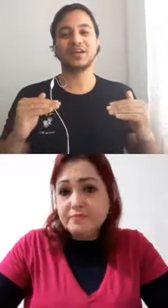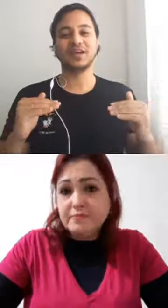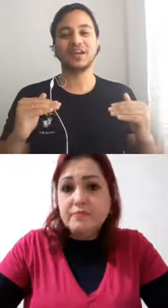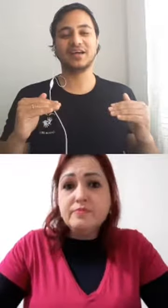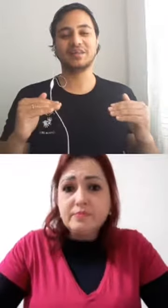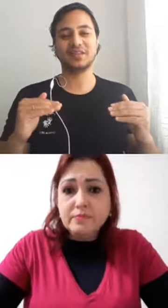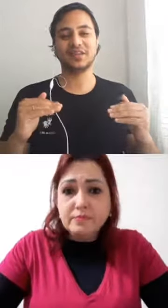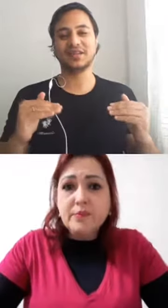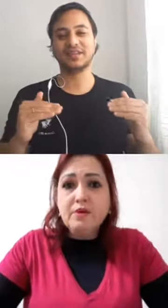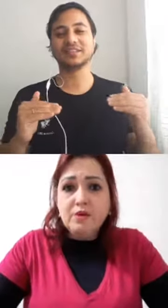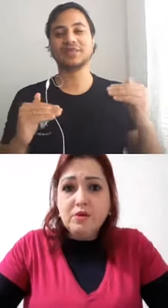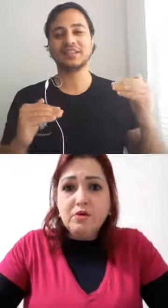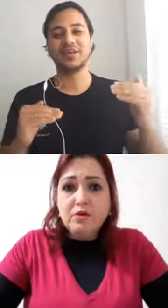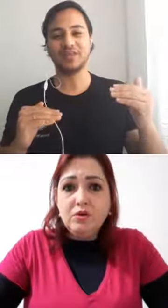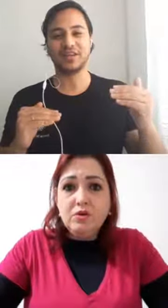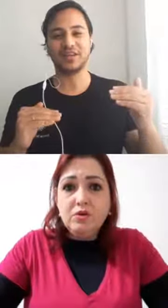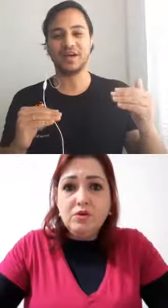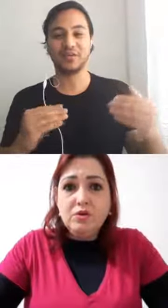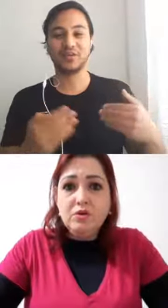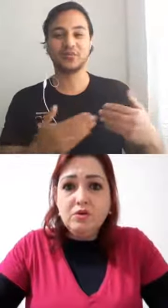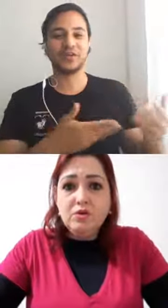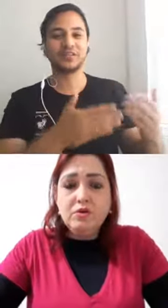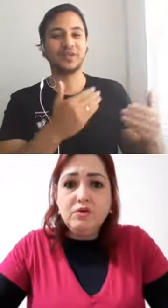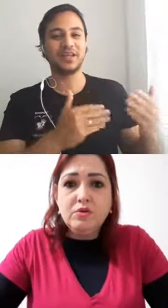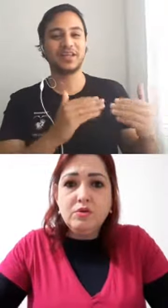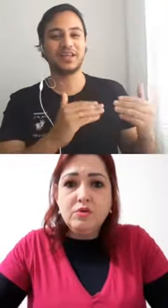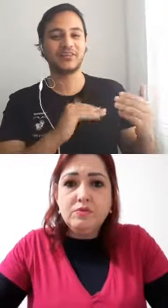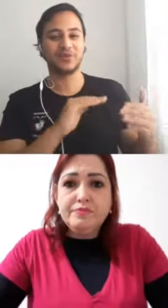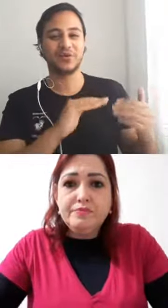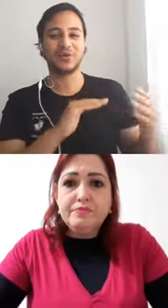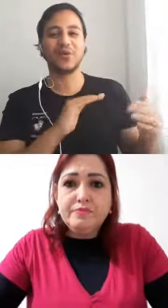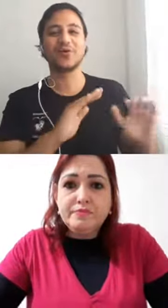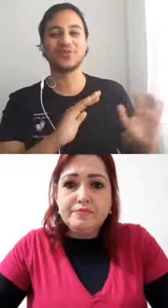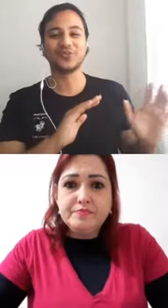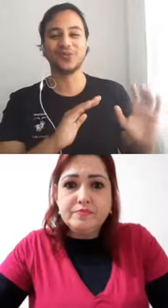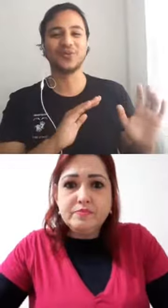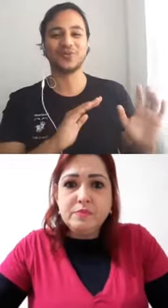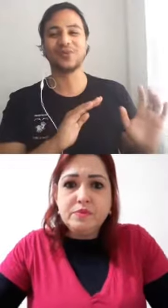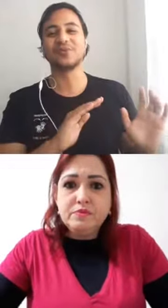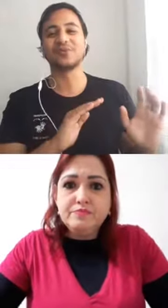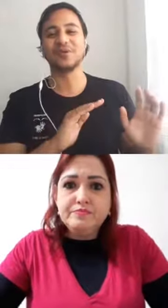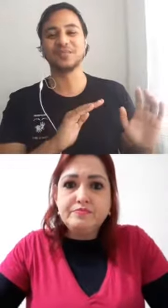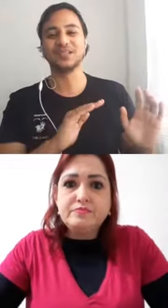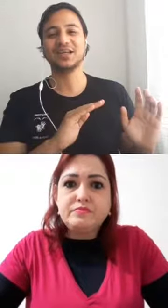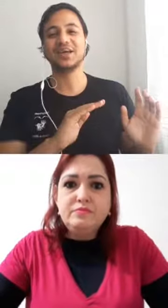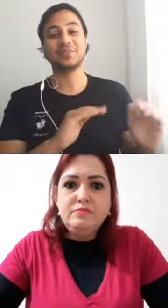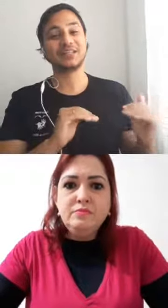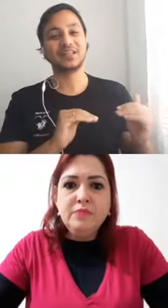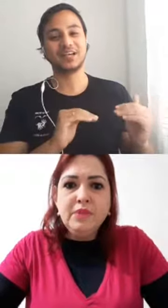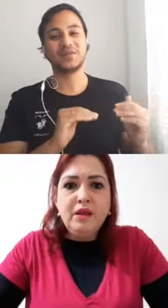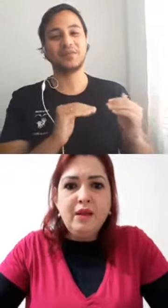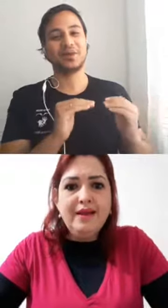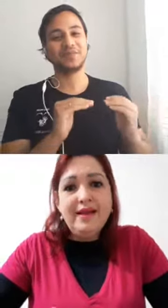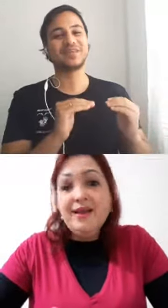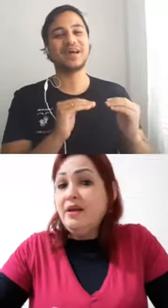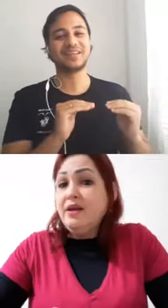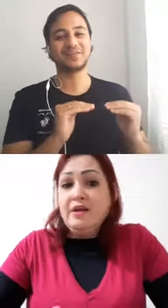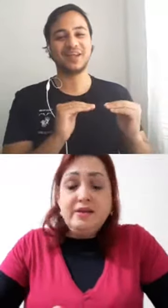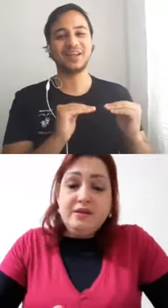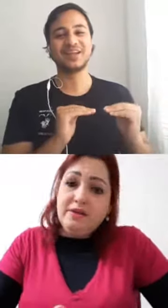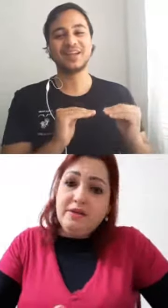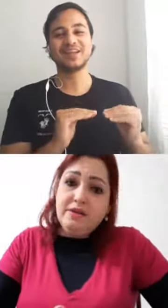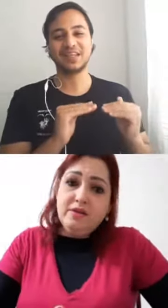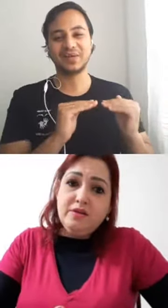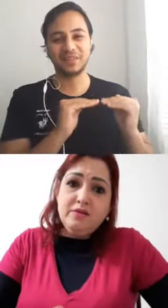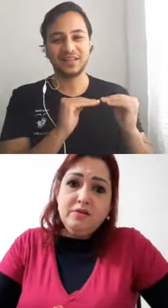deixar transpassar o limite, né? Amigos podem fazer brincadeirinhas, um pouco ter mau gosto um com o outro, né? Alguma forma assim. Mas ali não, é uma amizade também,